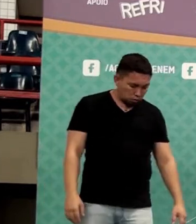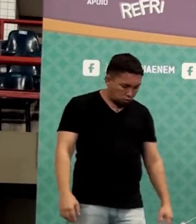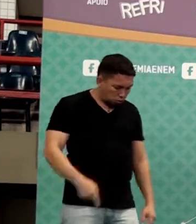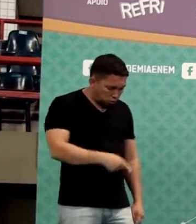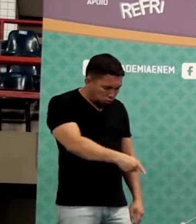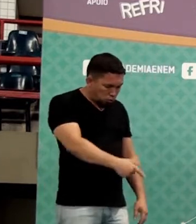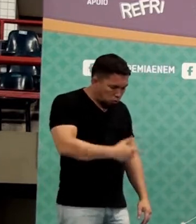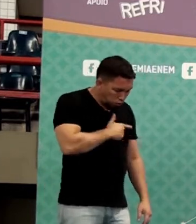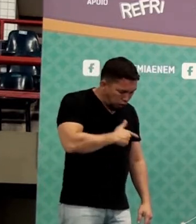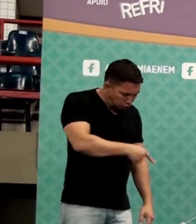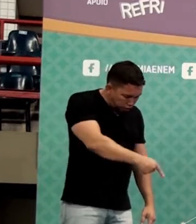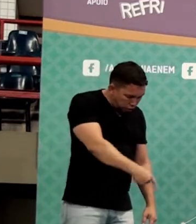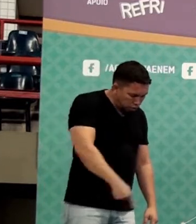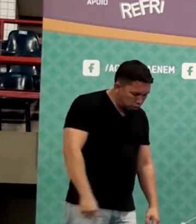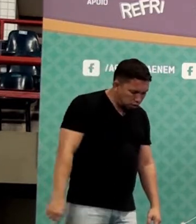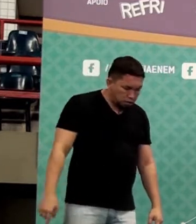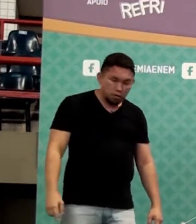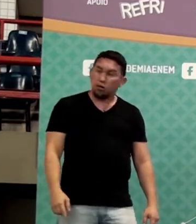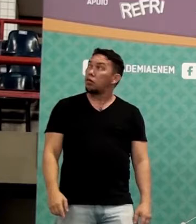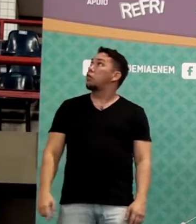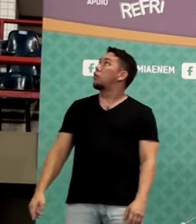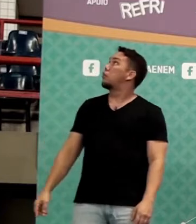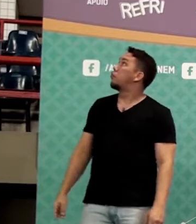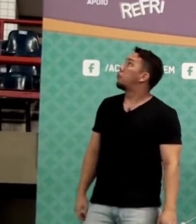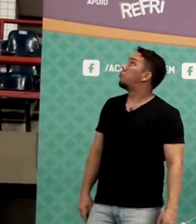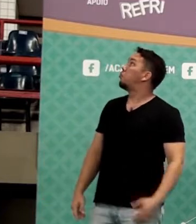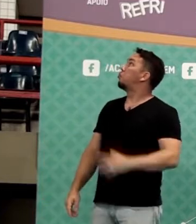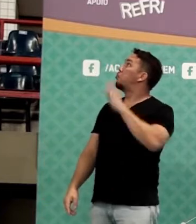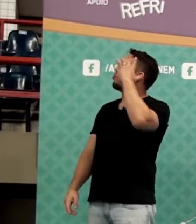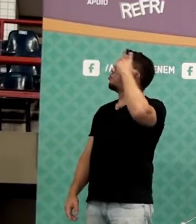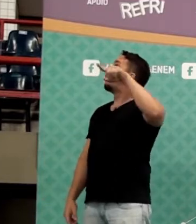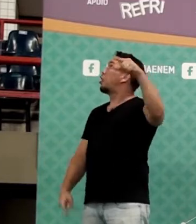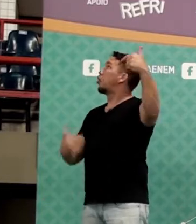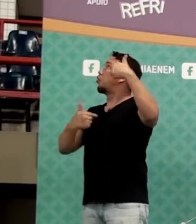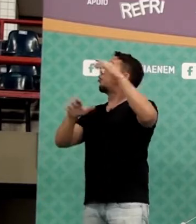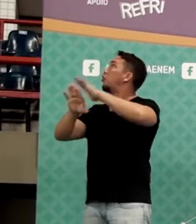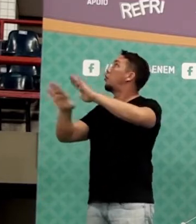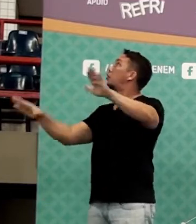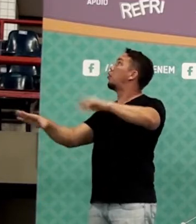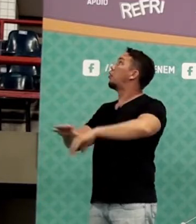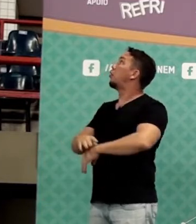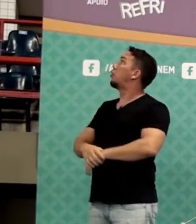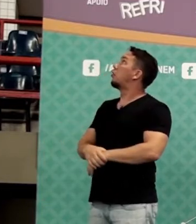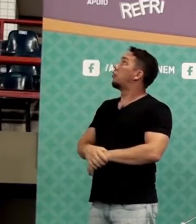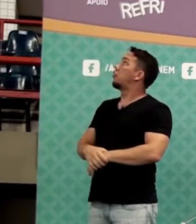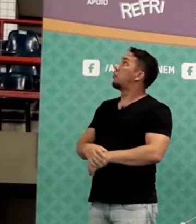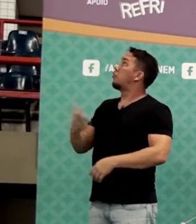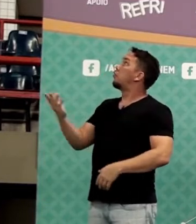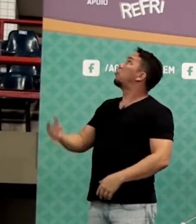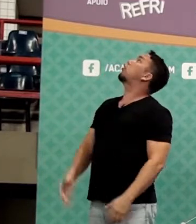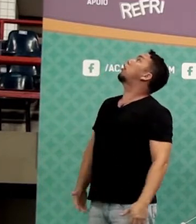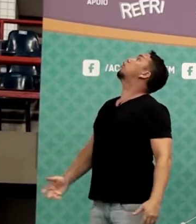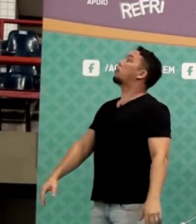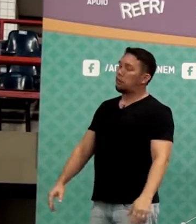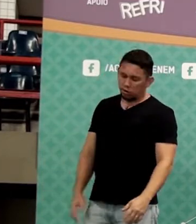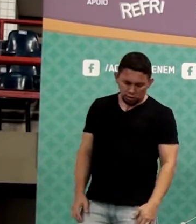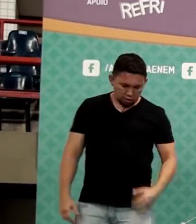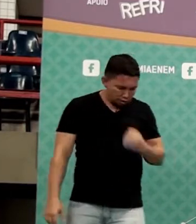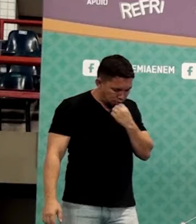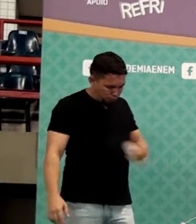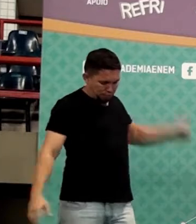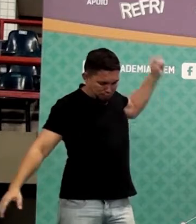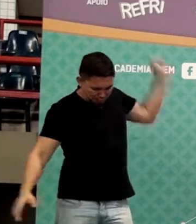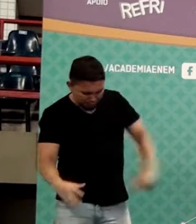muito feio. Aí você olha para ele e diz, todo mundo acha. Você vai bem dizer que não é, para levar um cascudo, ficar